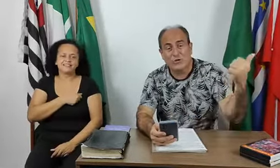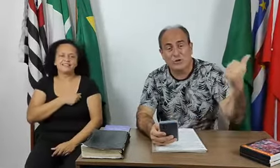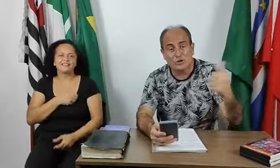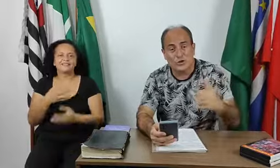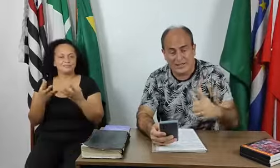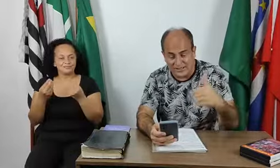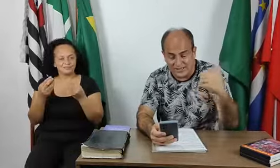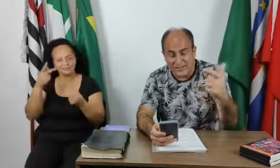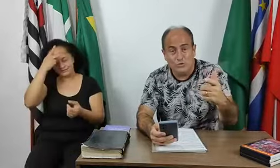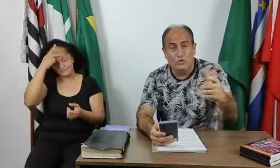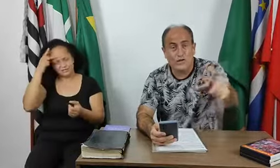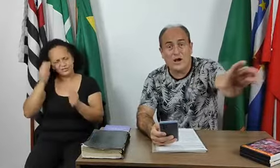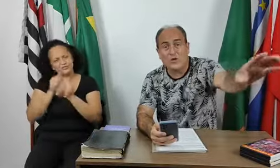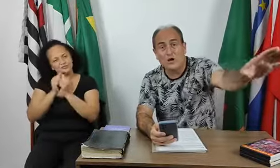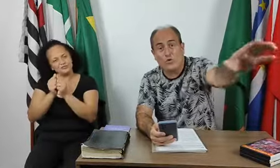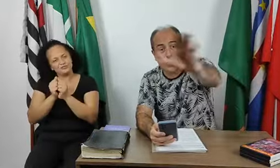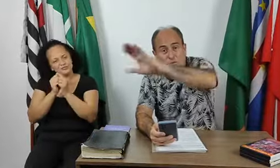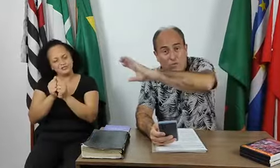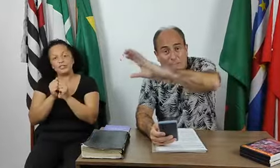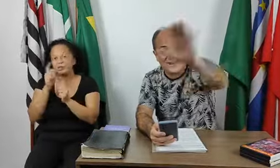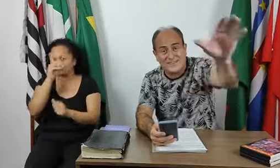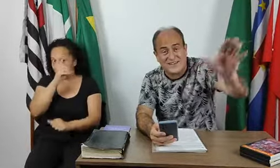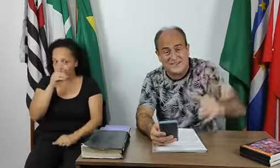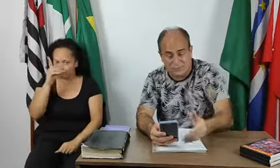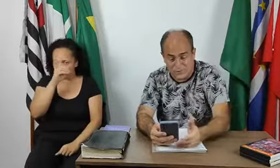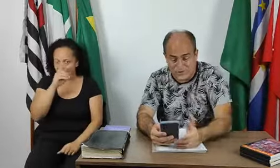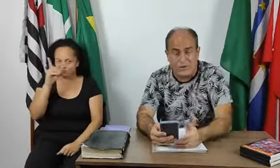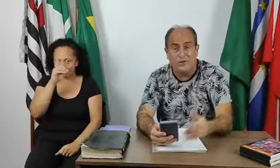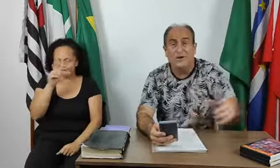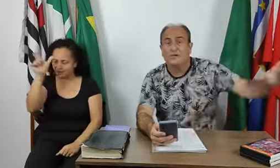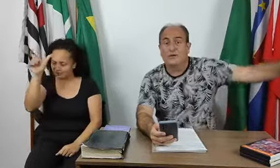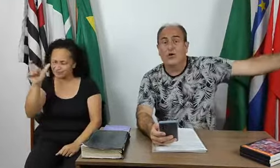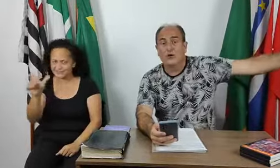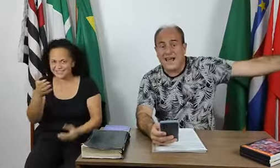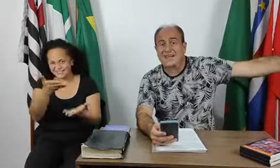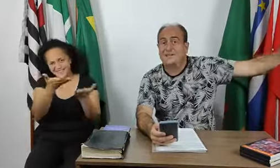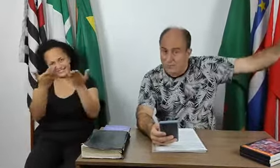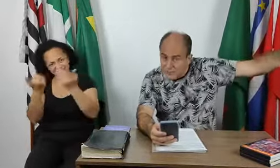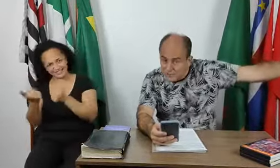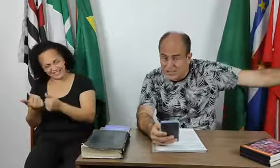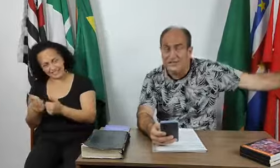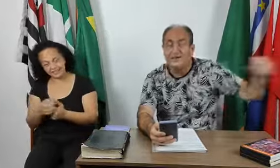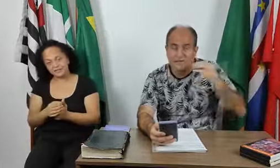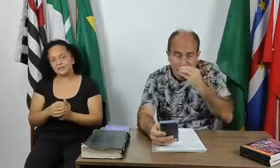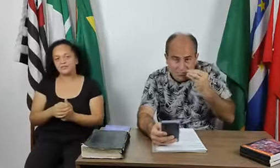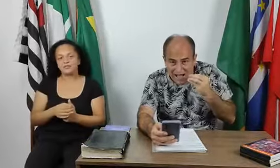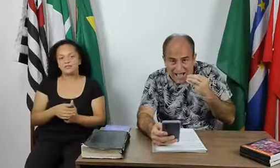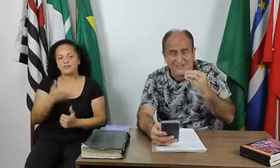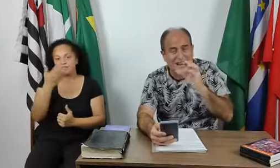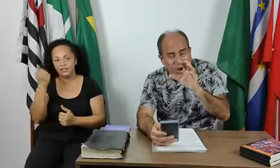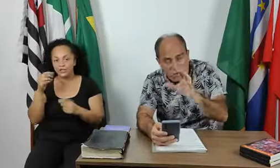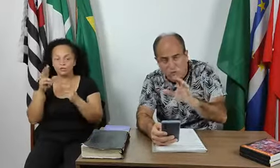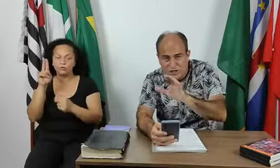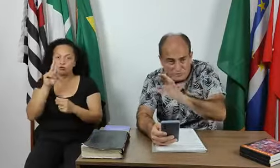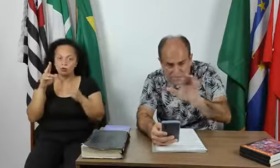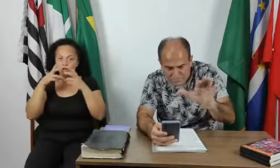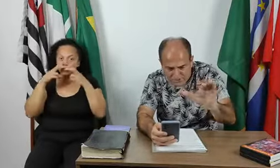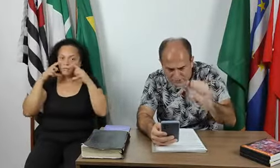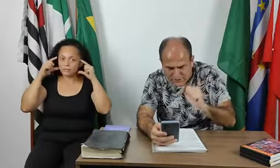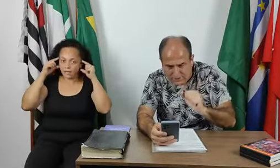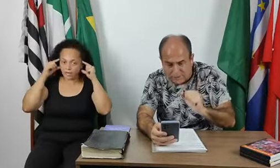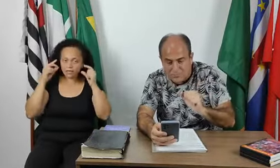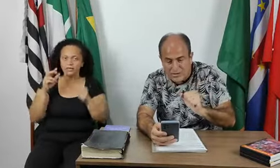estar conosco aqui. Domingo agora eu conto com a presença dos irmãos. Vamos notar aqui, vamos encher. Vem de máscara, álcool gel, não